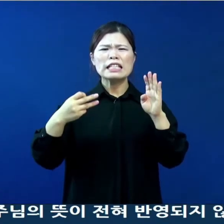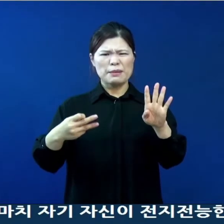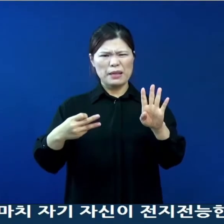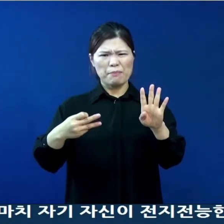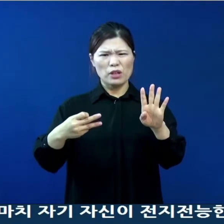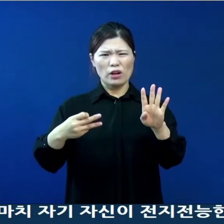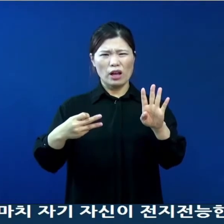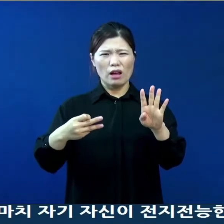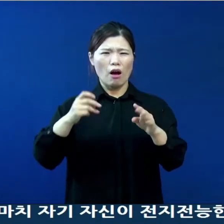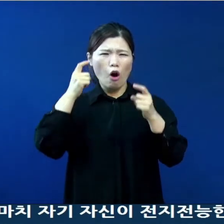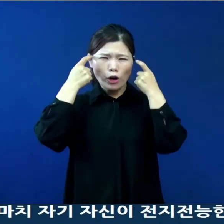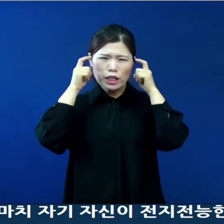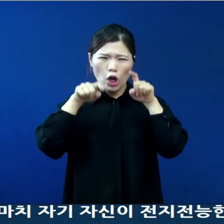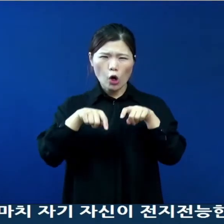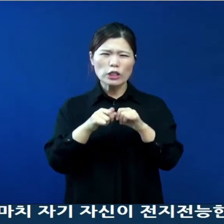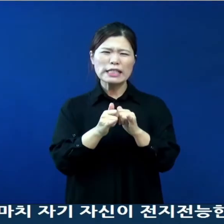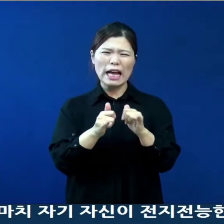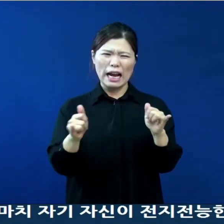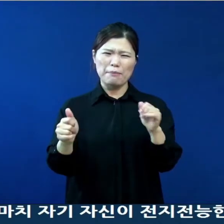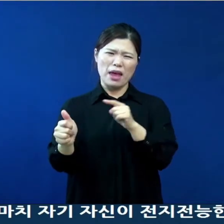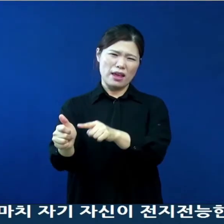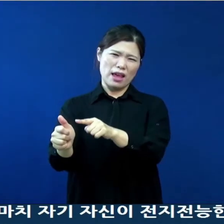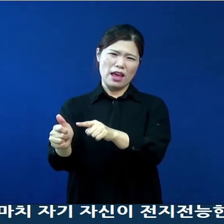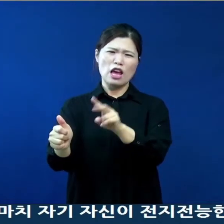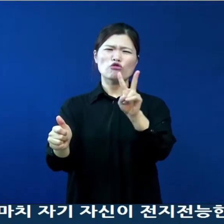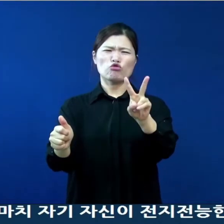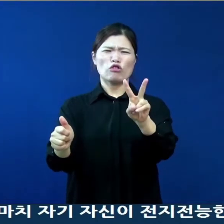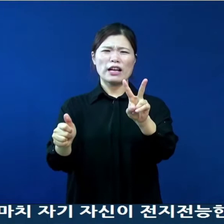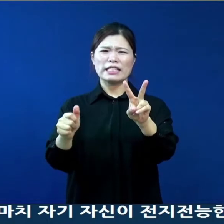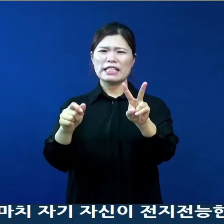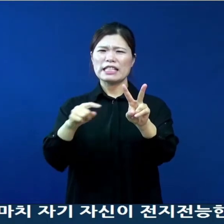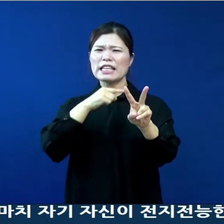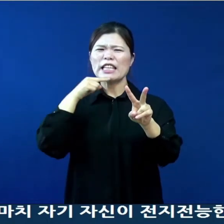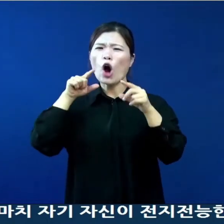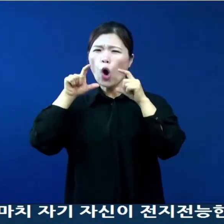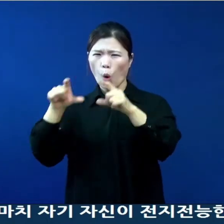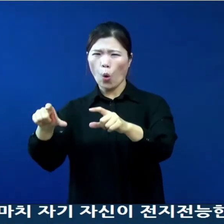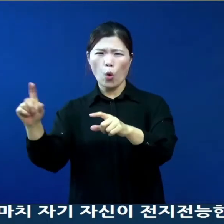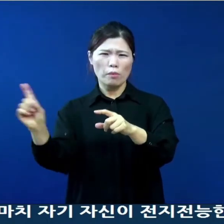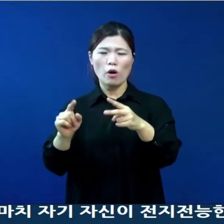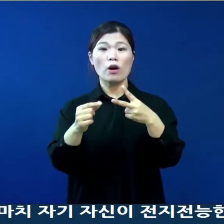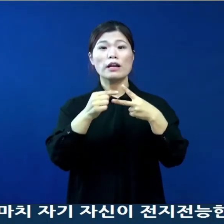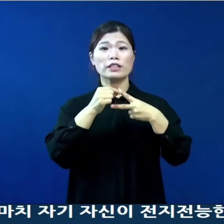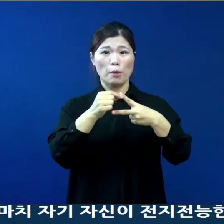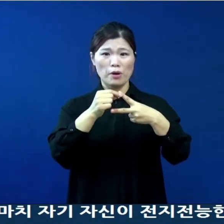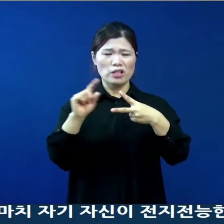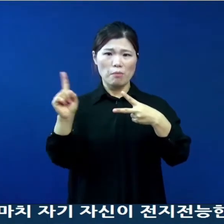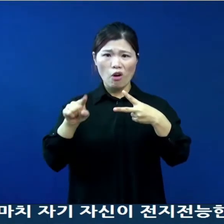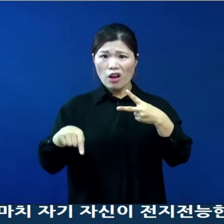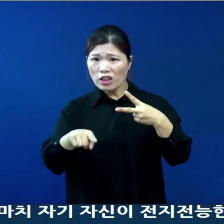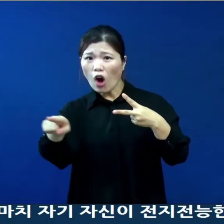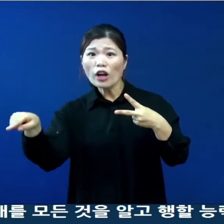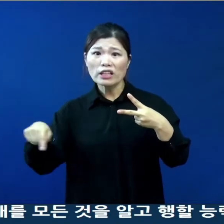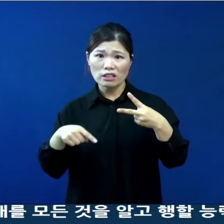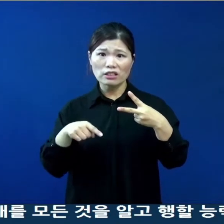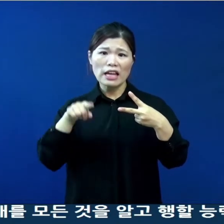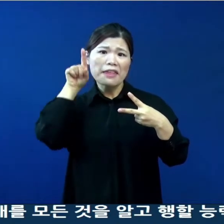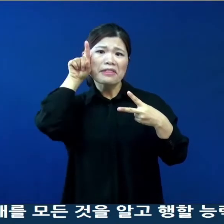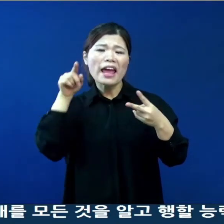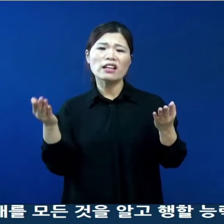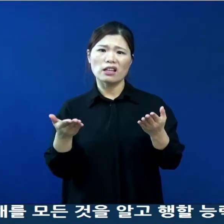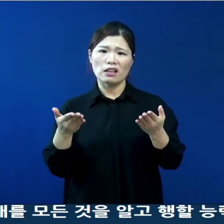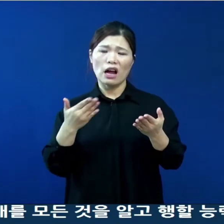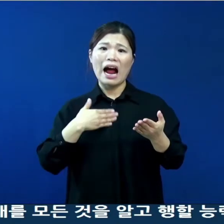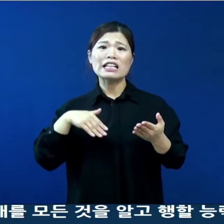자를 향해서 두 가지 경고의 말씀을 주고 있습니다. 첫 번째는 너희들은 내일을 알지